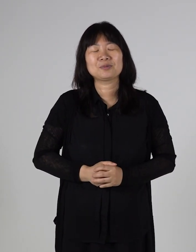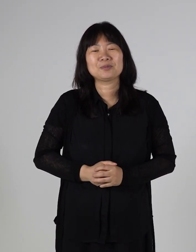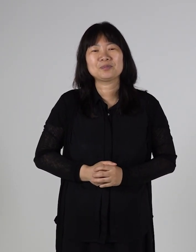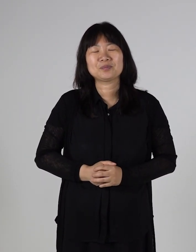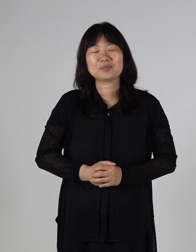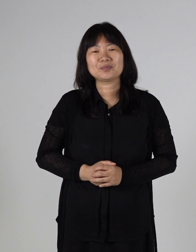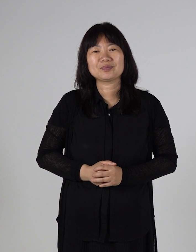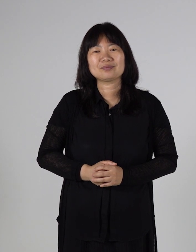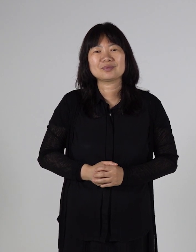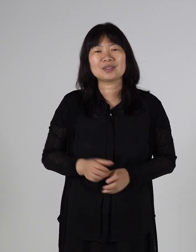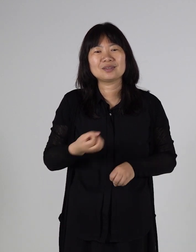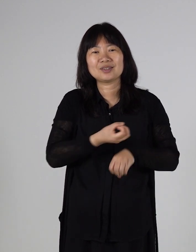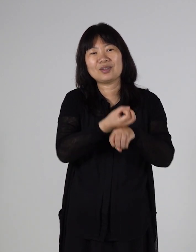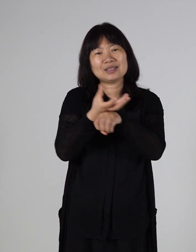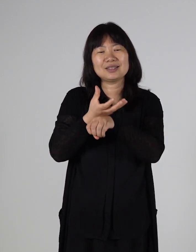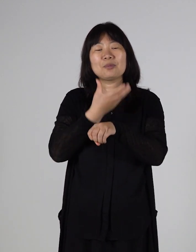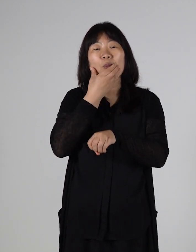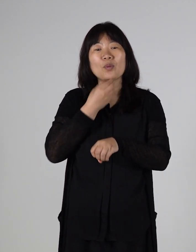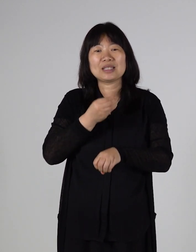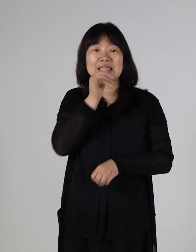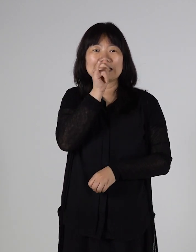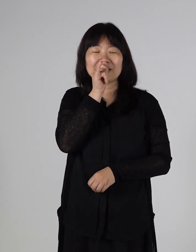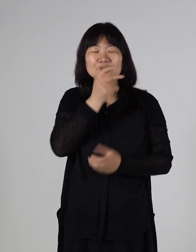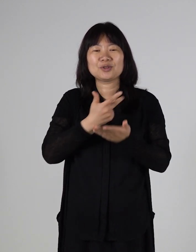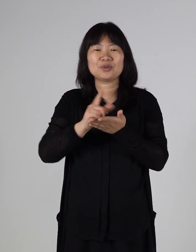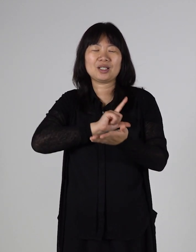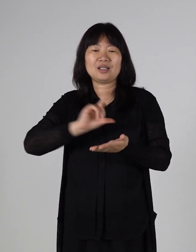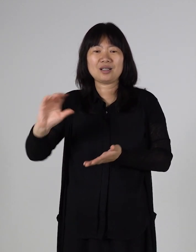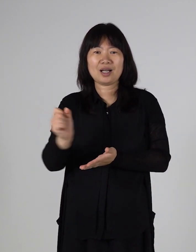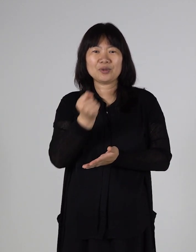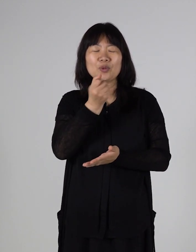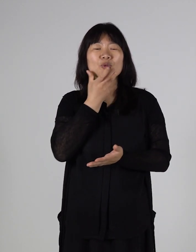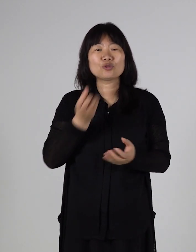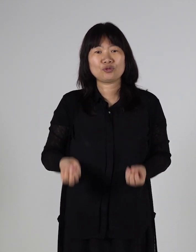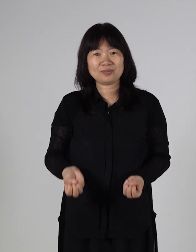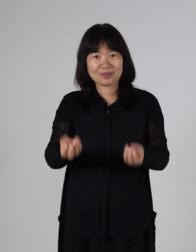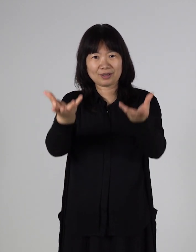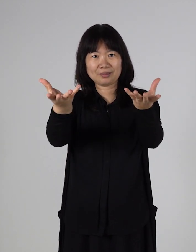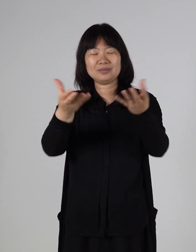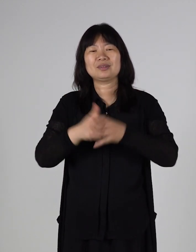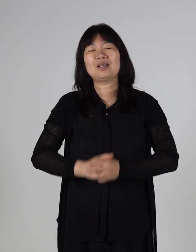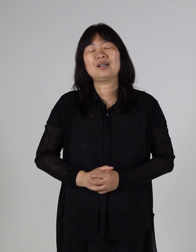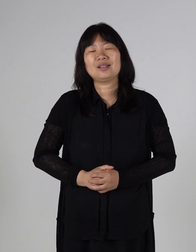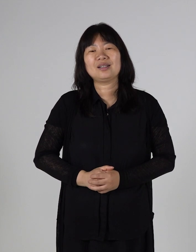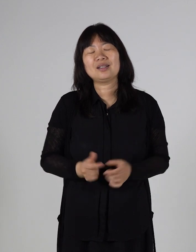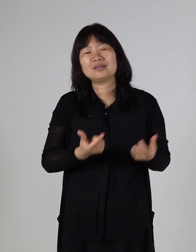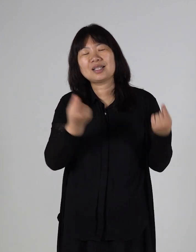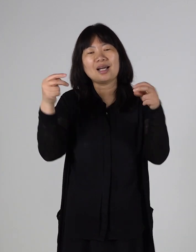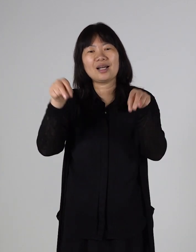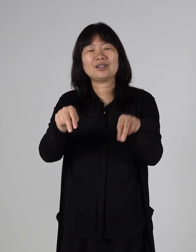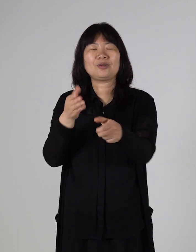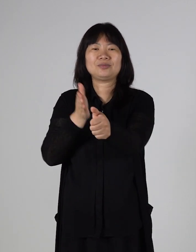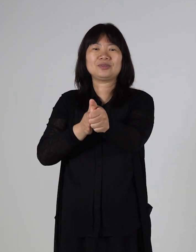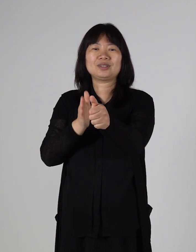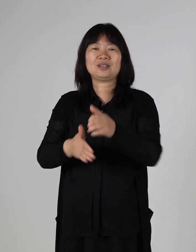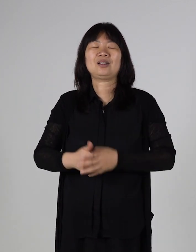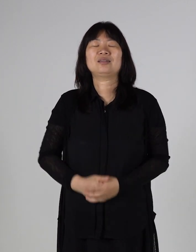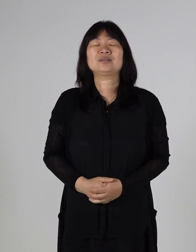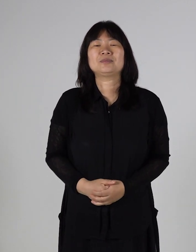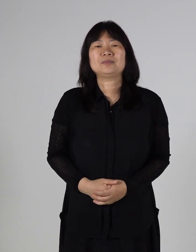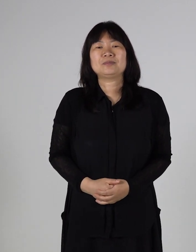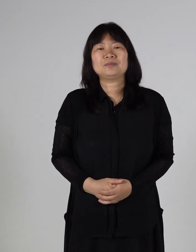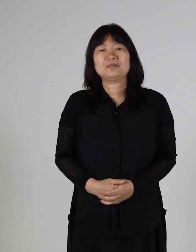찬양으로 터치는 복이 있기를 주의 이름으로 축원하고 축복합니다. 우리 다 일어나십시다.